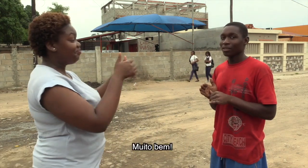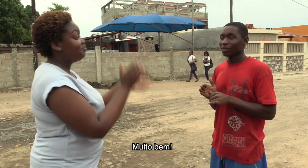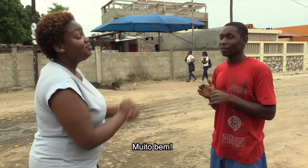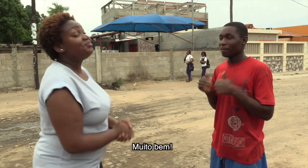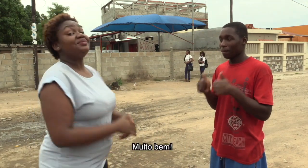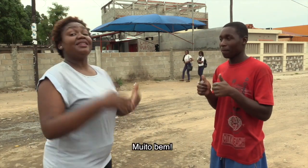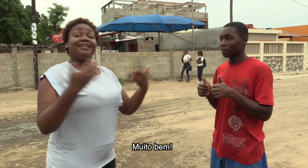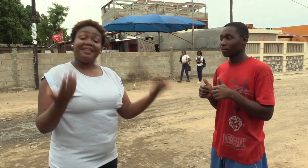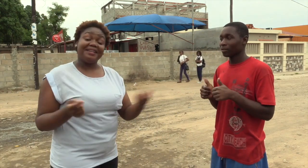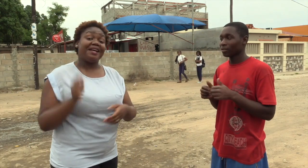Muito bem!